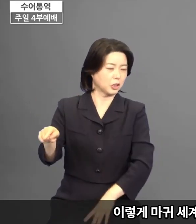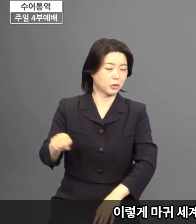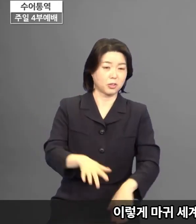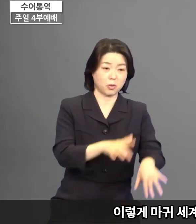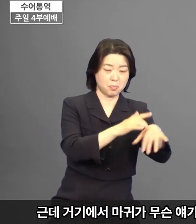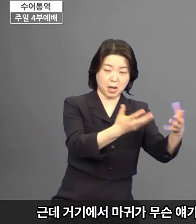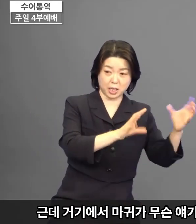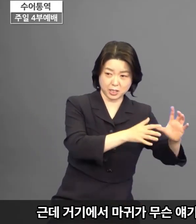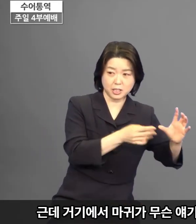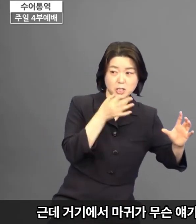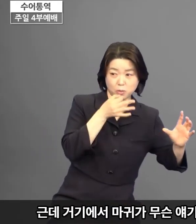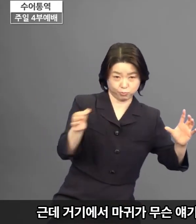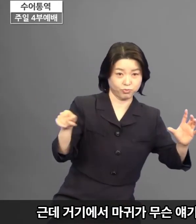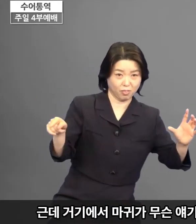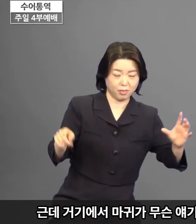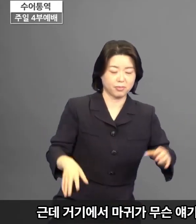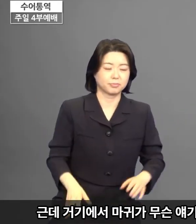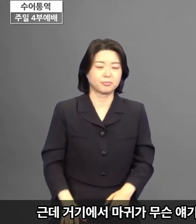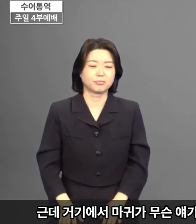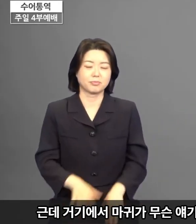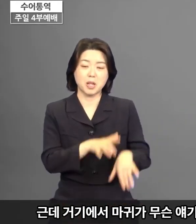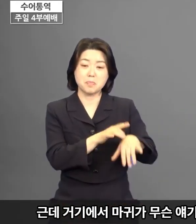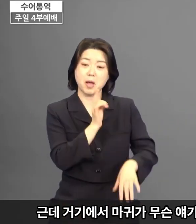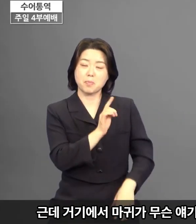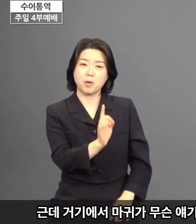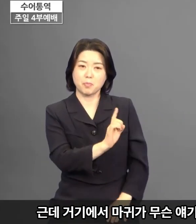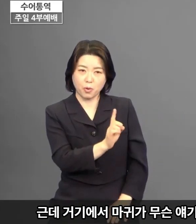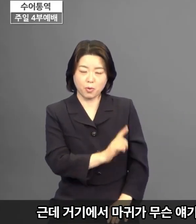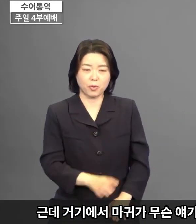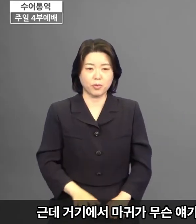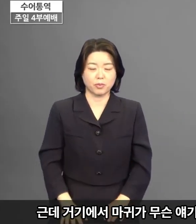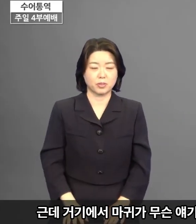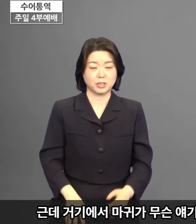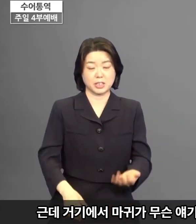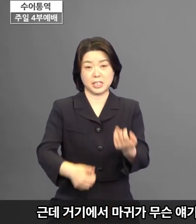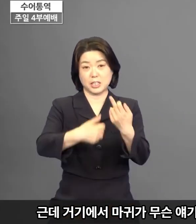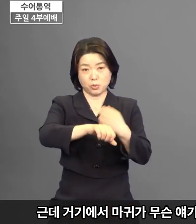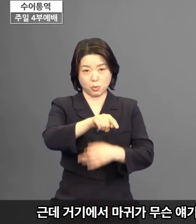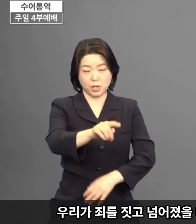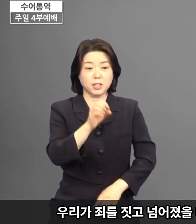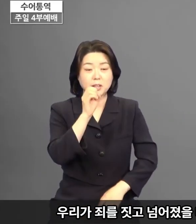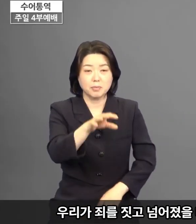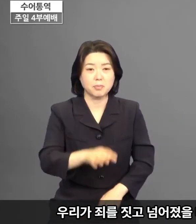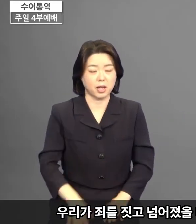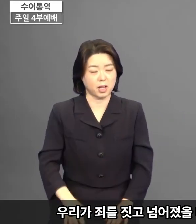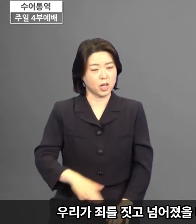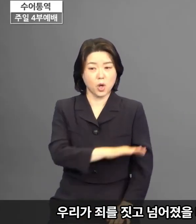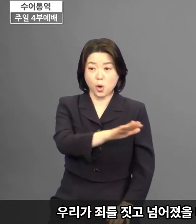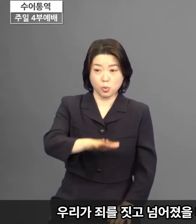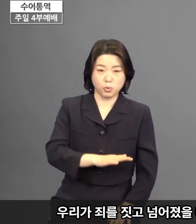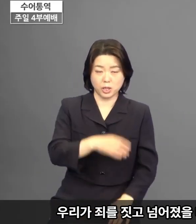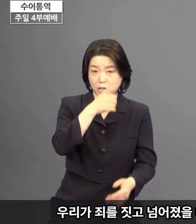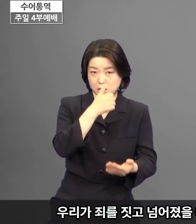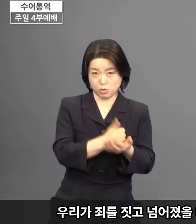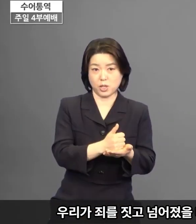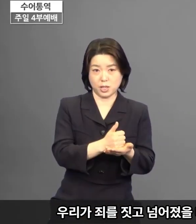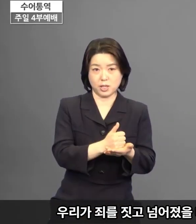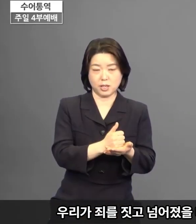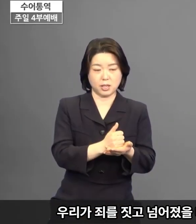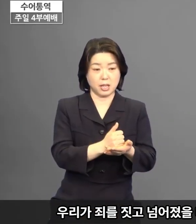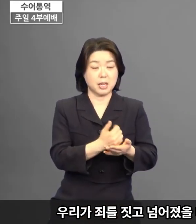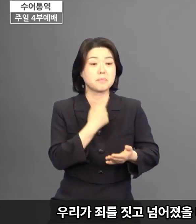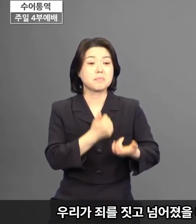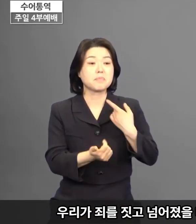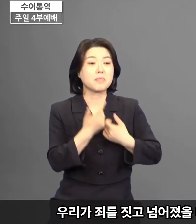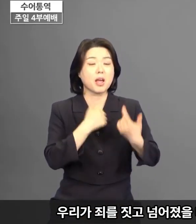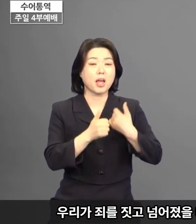불러요. 근데 거기에서 마귀가 무슨 얘기를 하냐면 이제 조카에게 그런 얘기를 하죠. 우리가 죄를 짓고